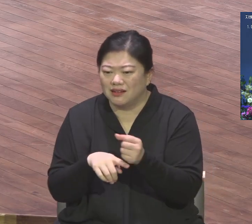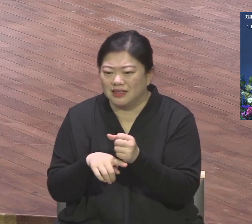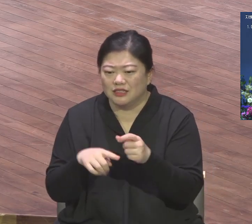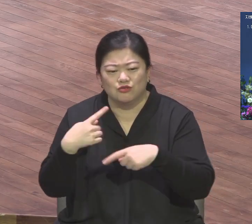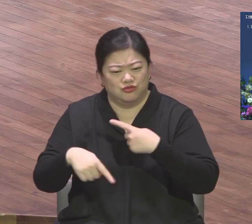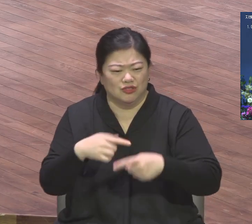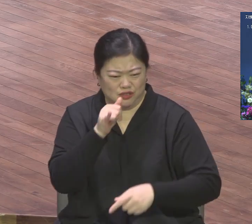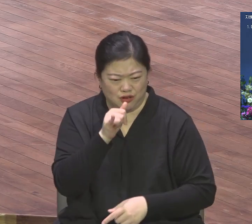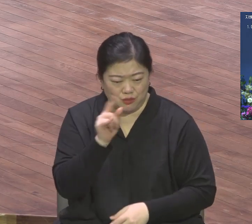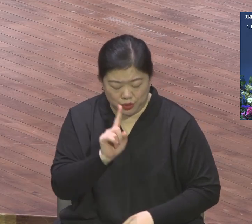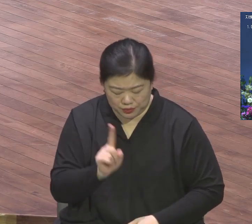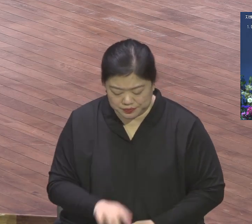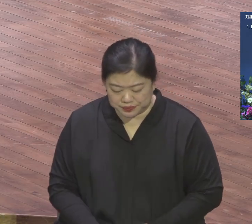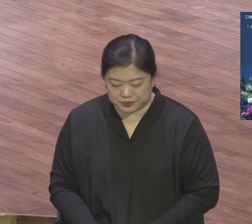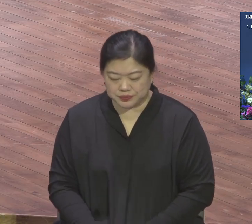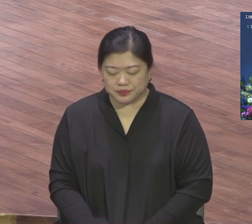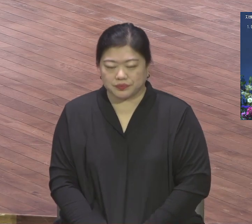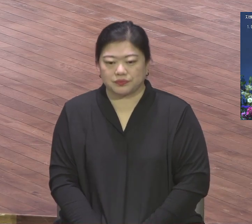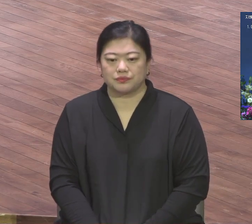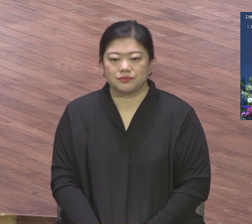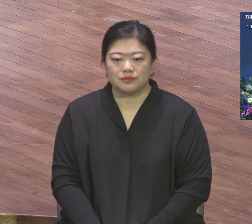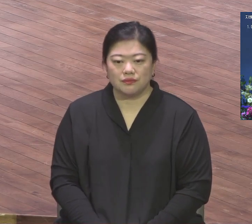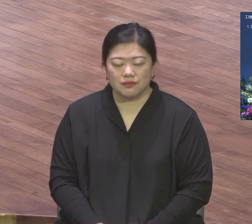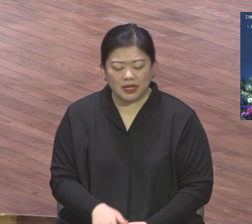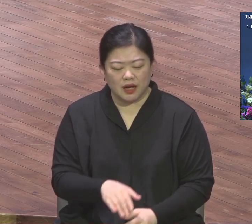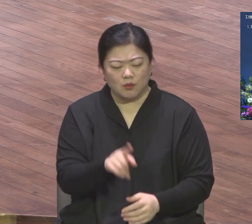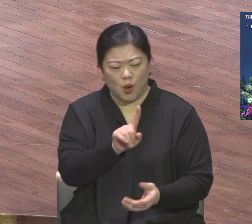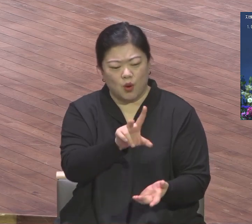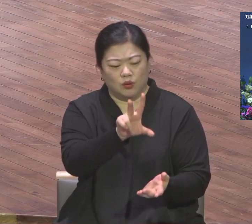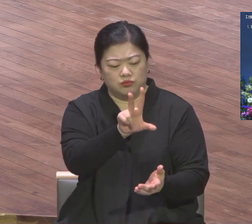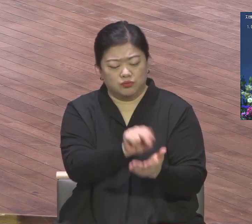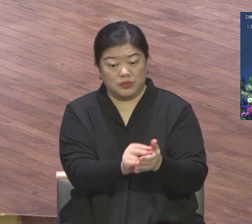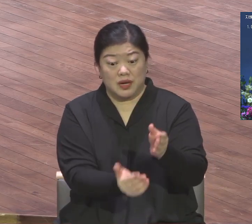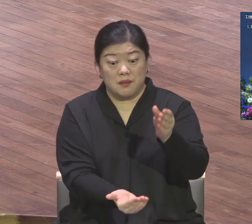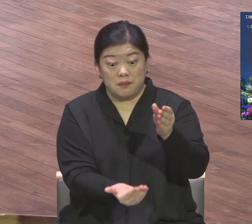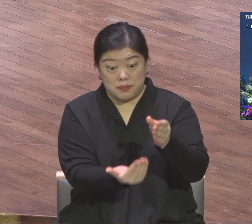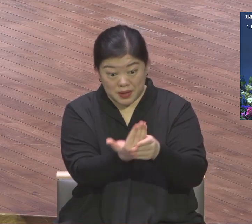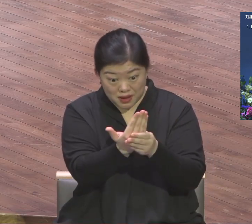피하거나 극복할 수 없는 부정적인 상황이